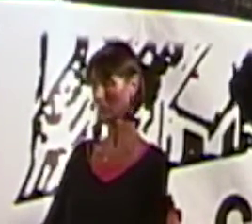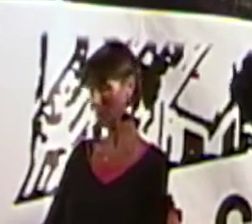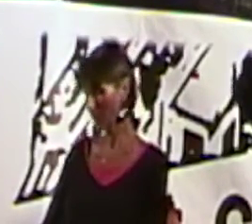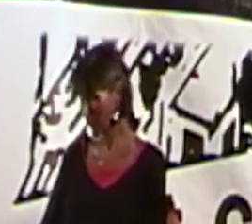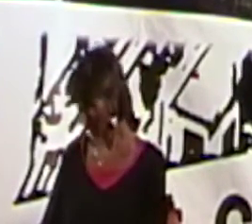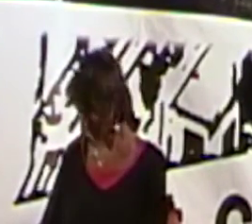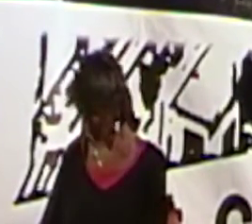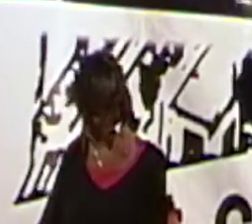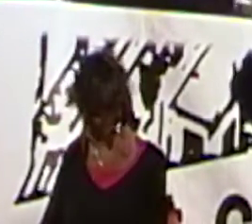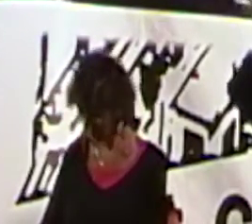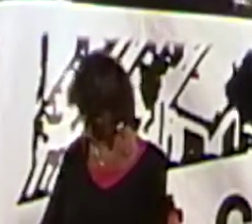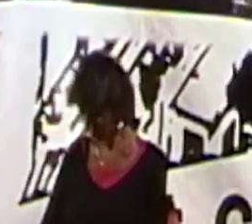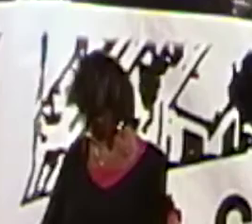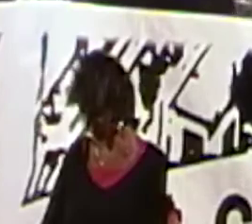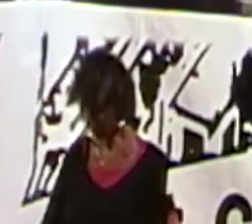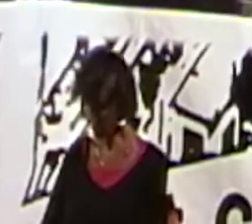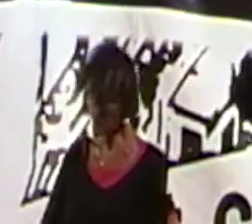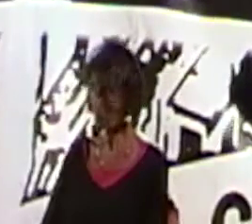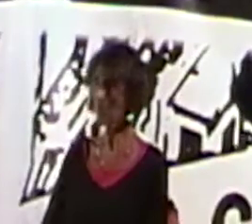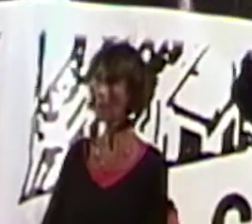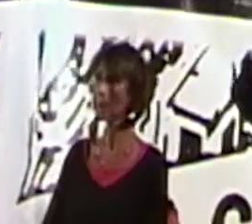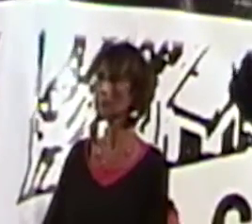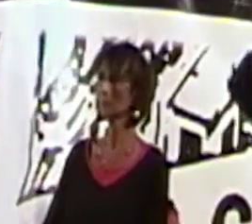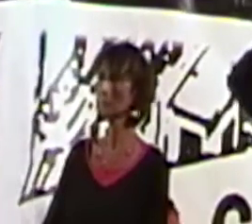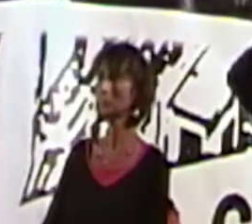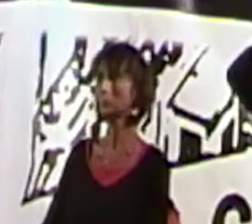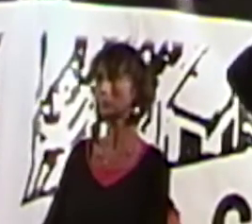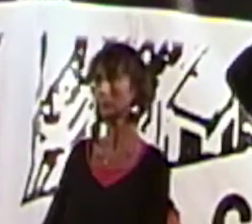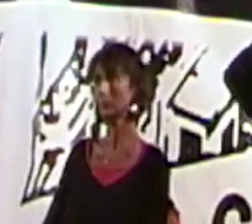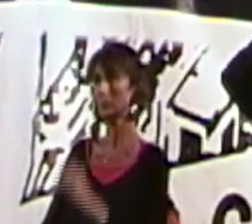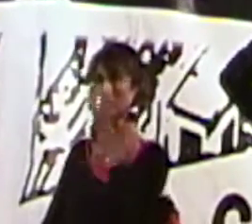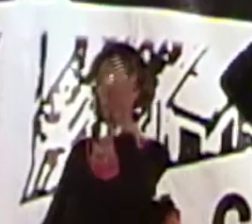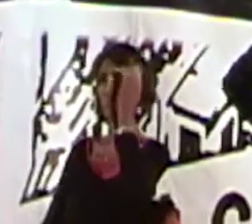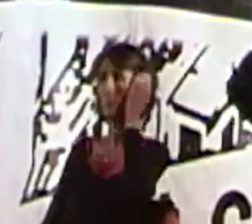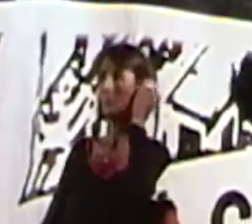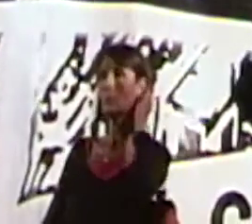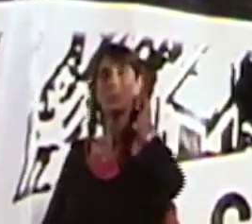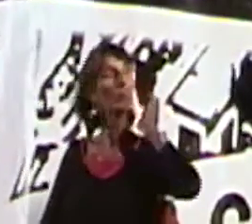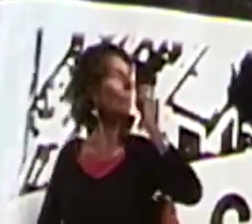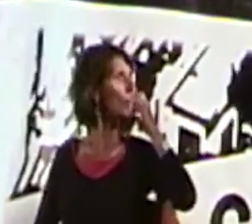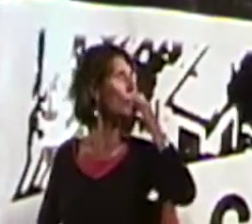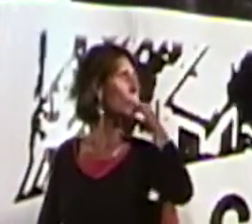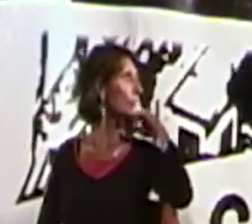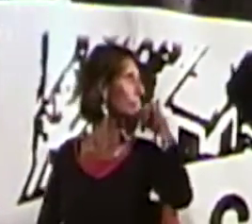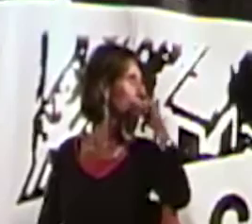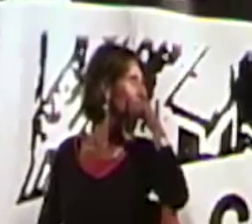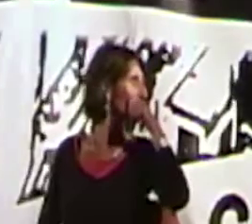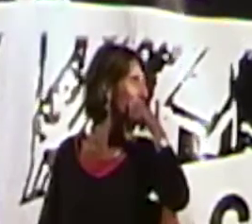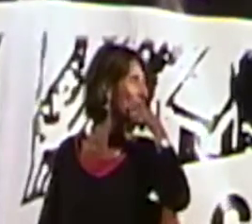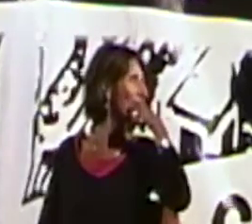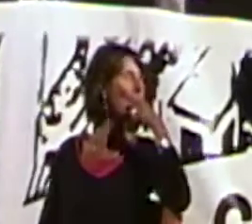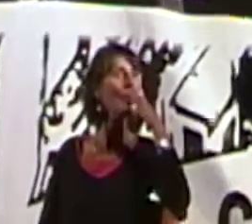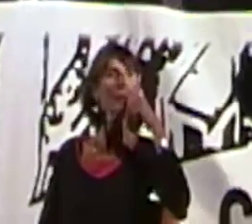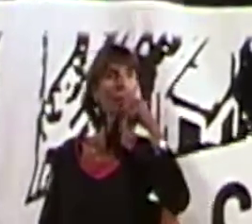les caisses sont vides et que tout à chacun doit poursuivre ses sacrifices pour mieux rebondir un jour lointain. Les salariés d'Ecocert, de